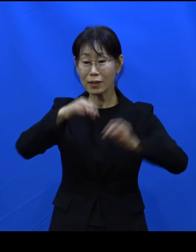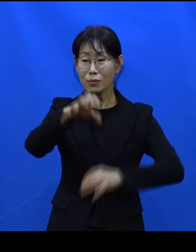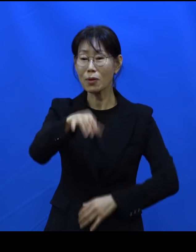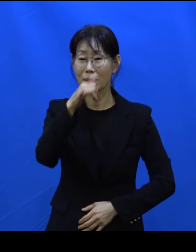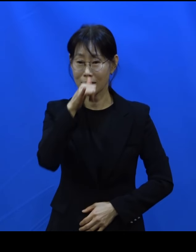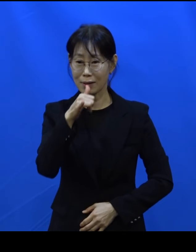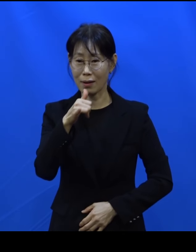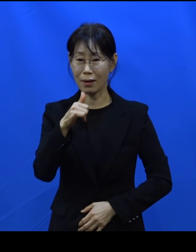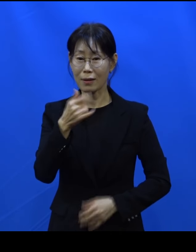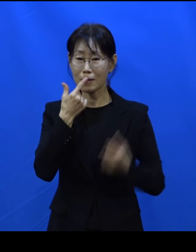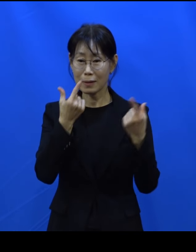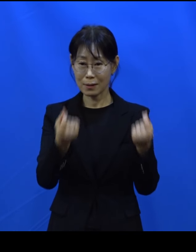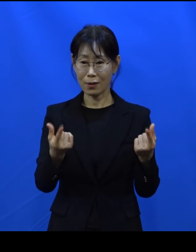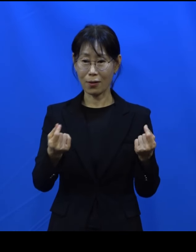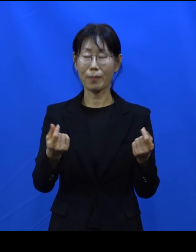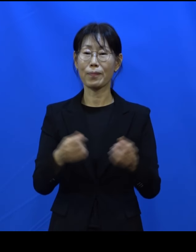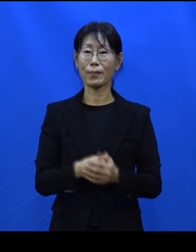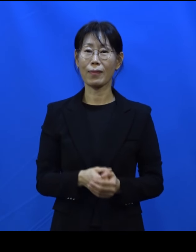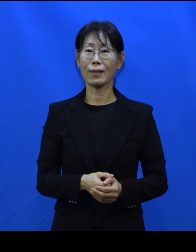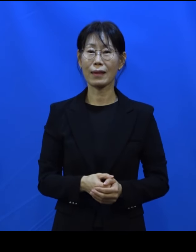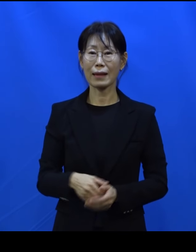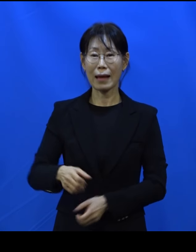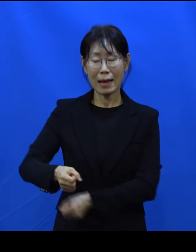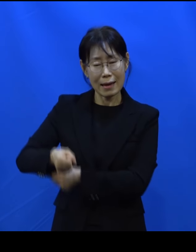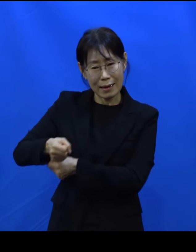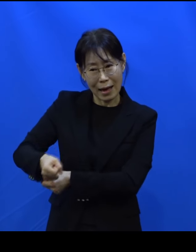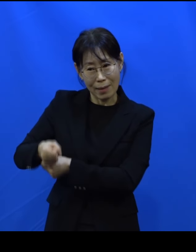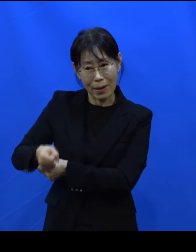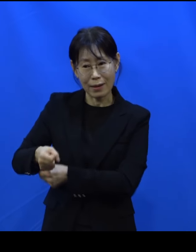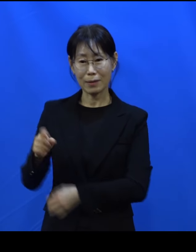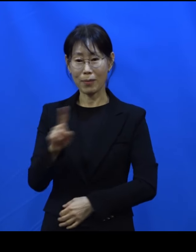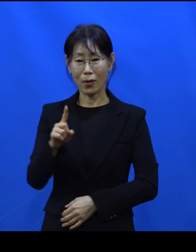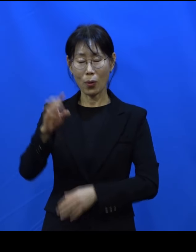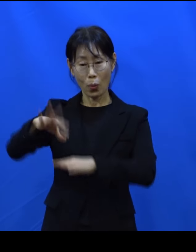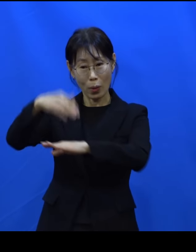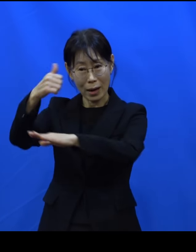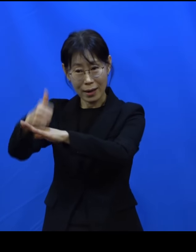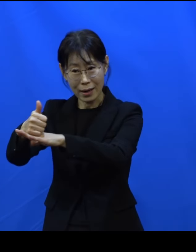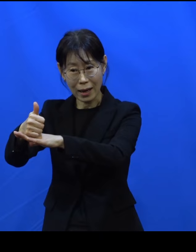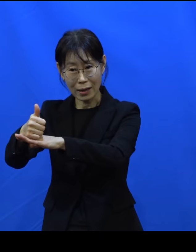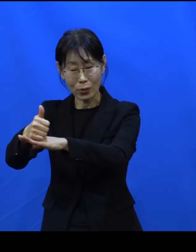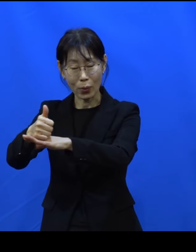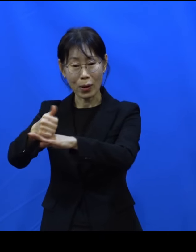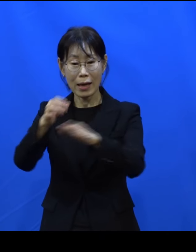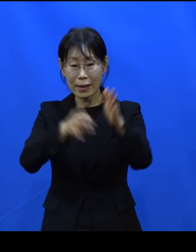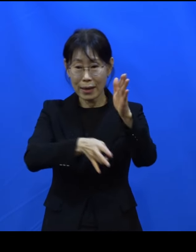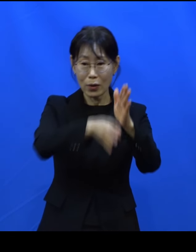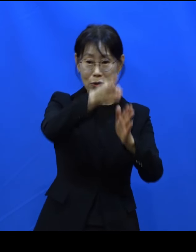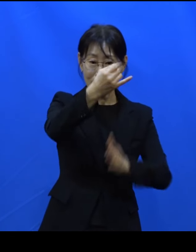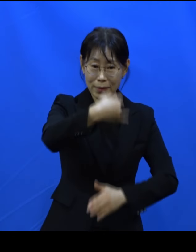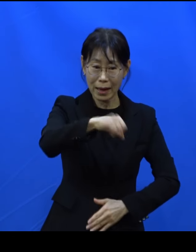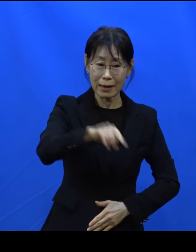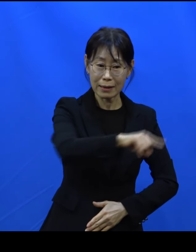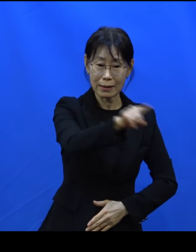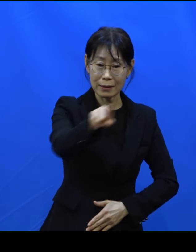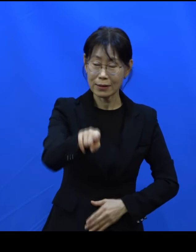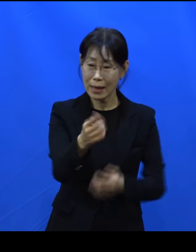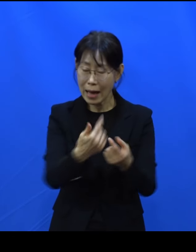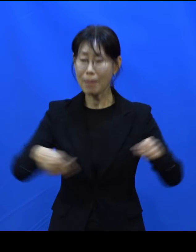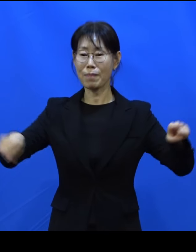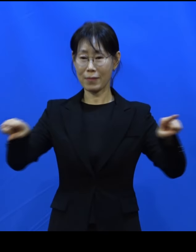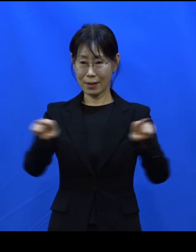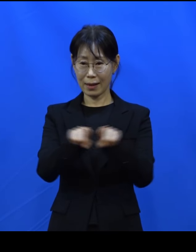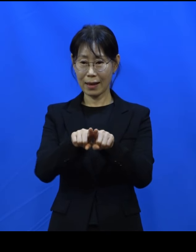가마는 예루살렘 딸들의 사랑으로 만들어졌어요. 함께 예루살렘 딸들이 함께. 이게 뭐예요?